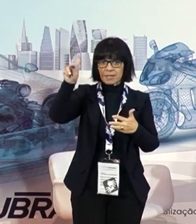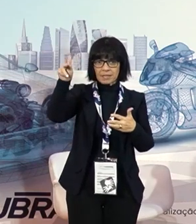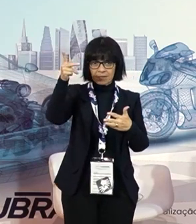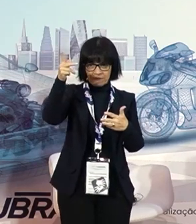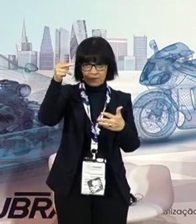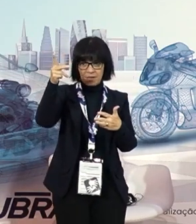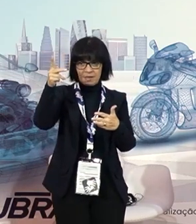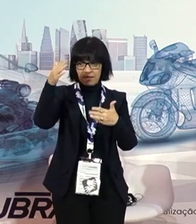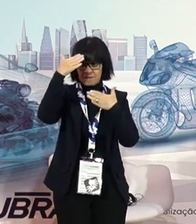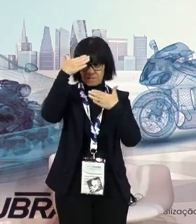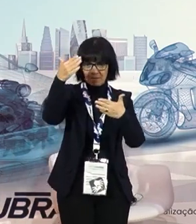solta obrigado Obrigado.